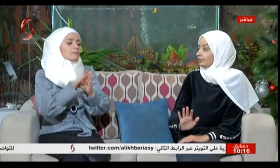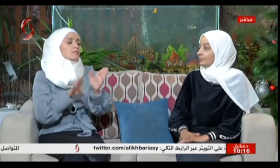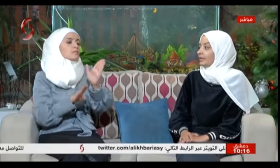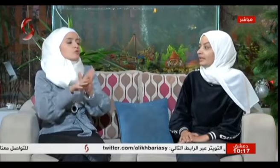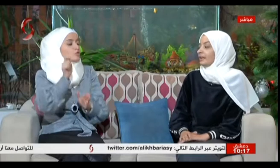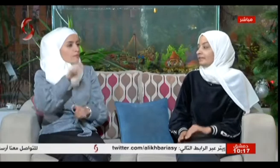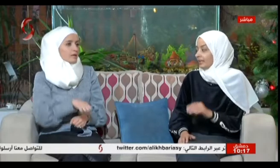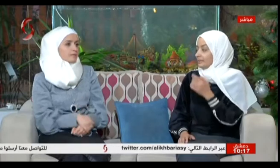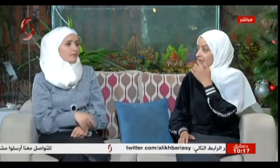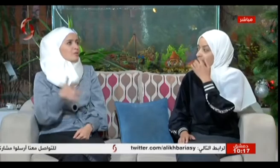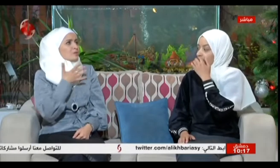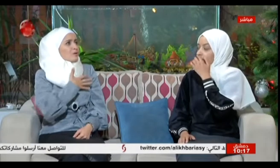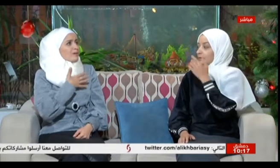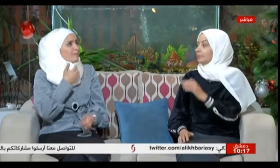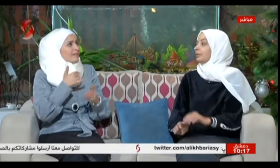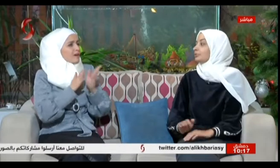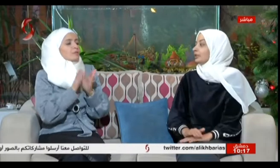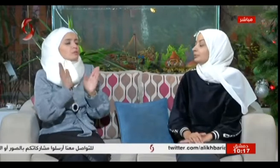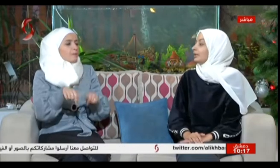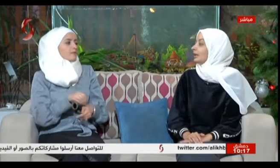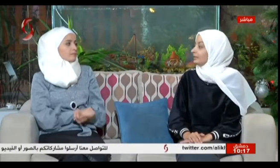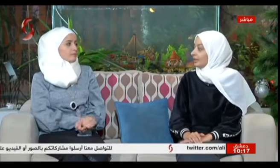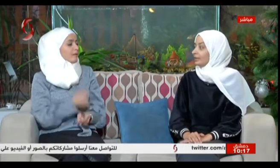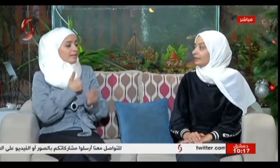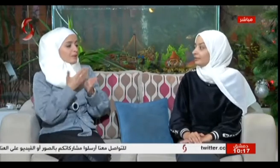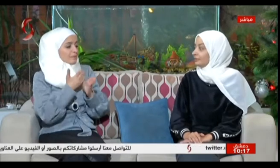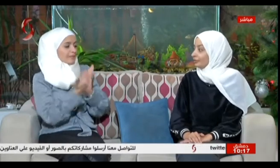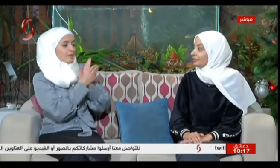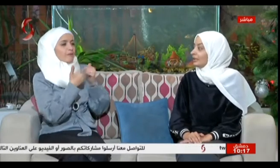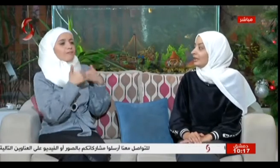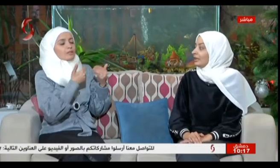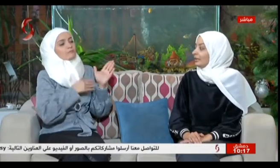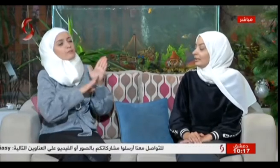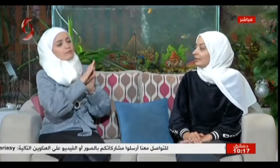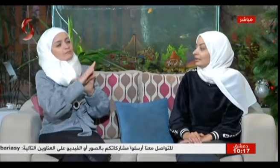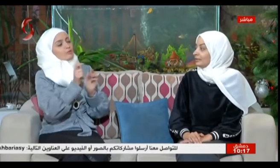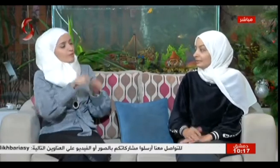عادي فيه إجباري، فلازم يدعموا حالهم كرمال يوصلوا لهدفهم.